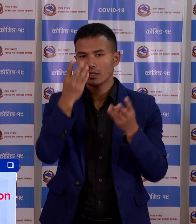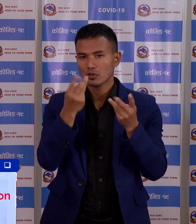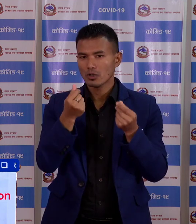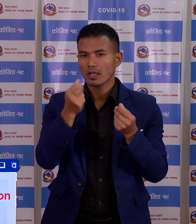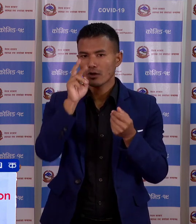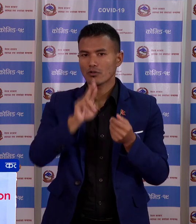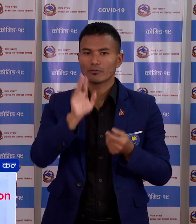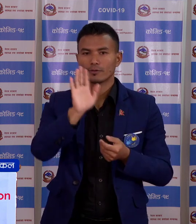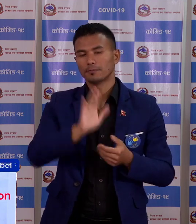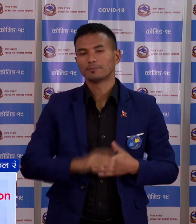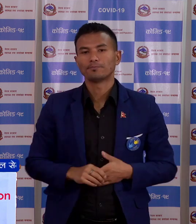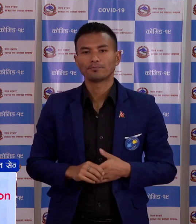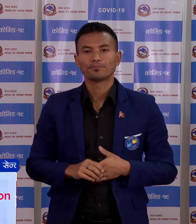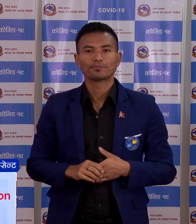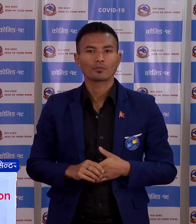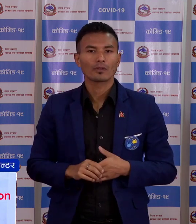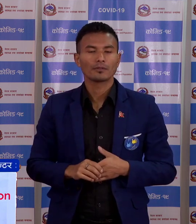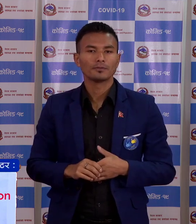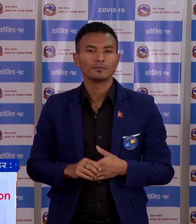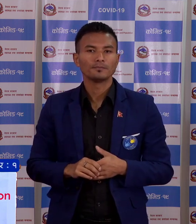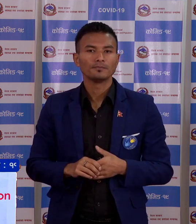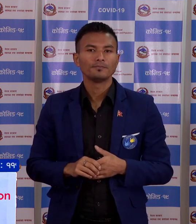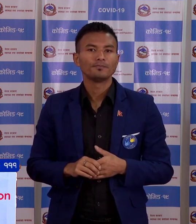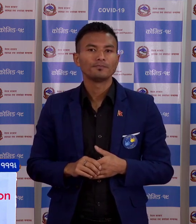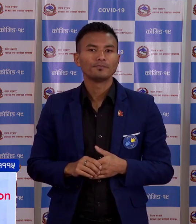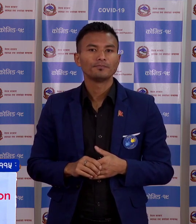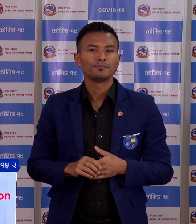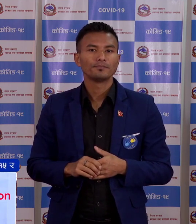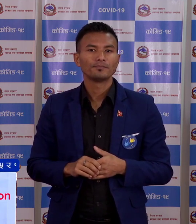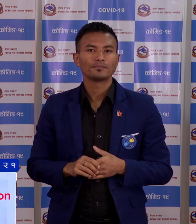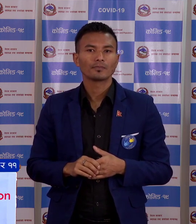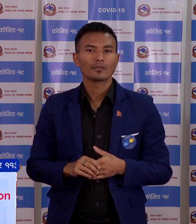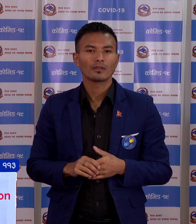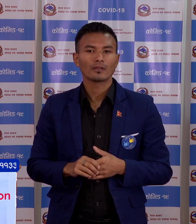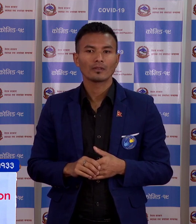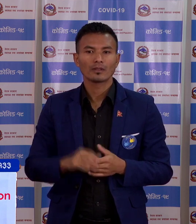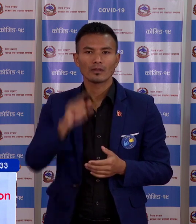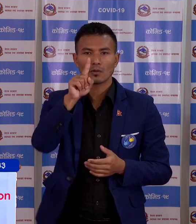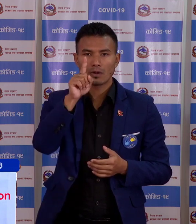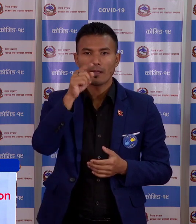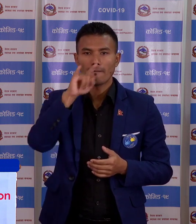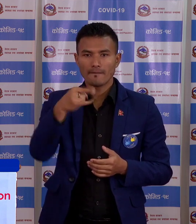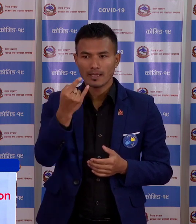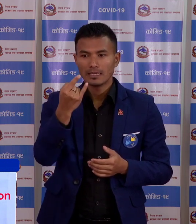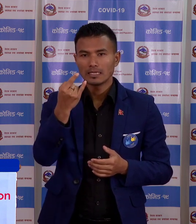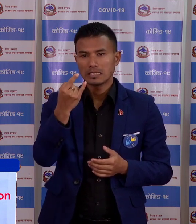को संक्या्य रहेको को छाओ योटा फेरी